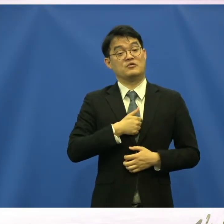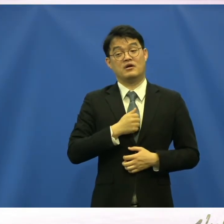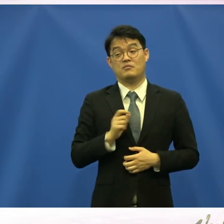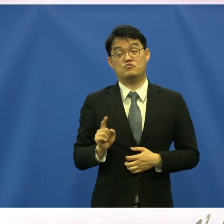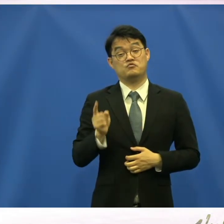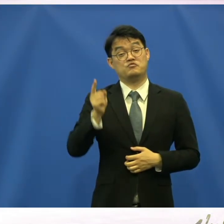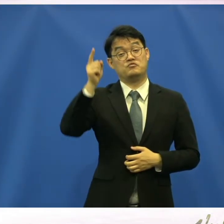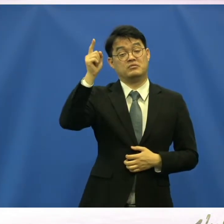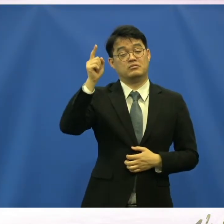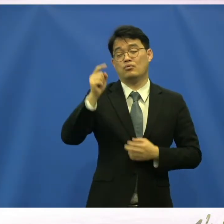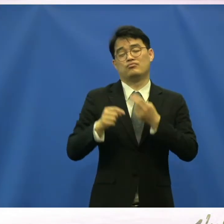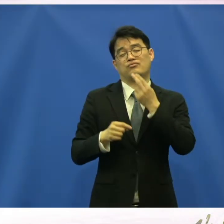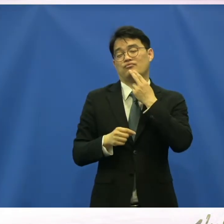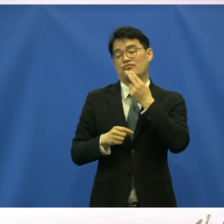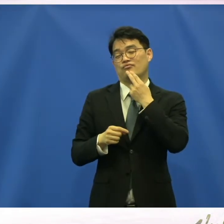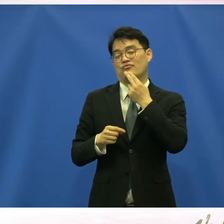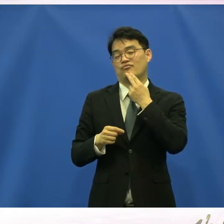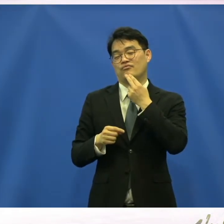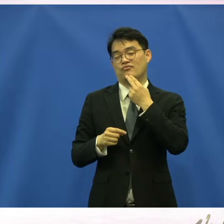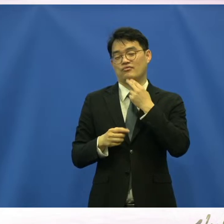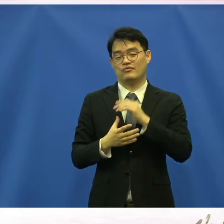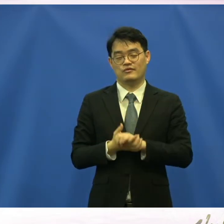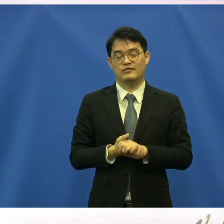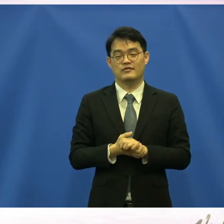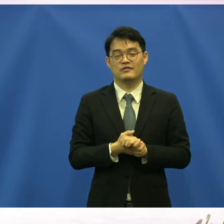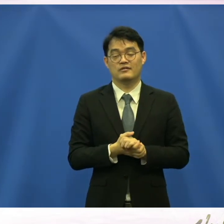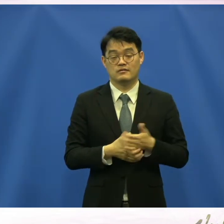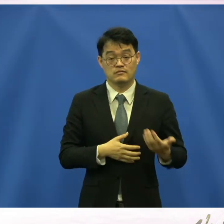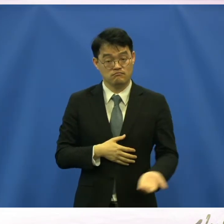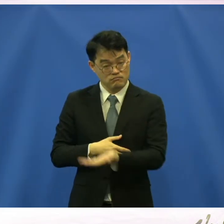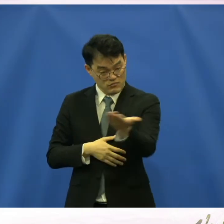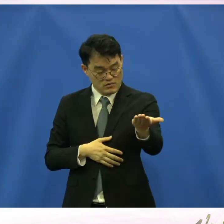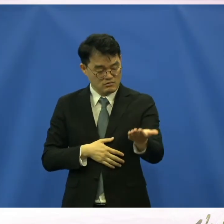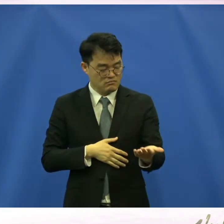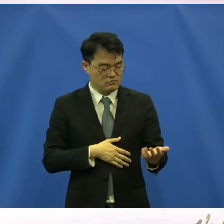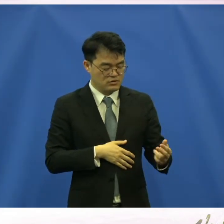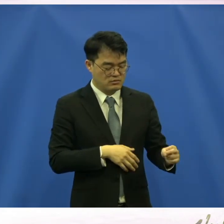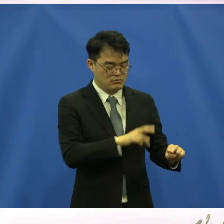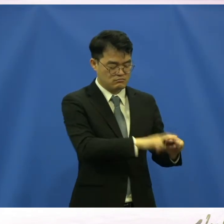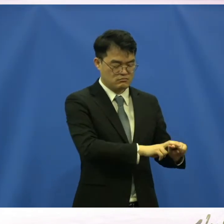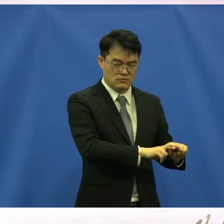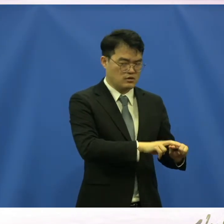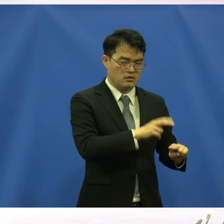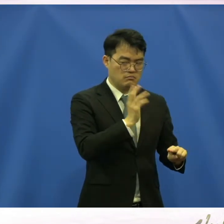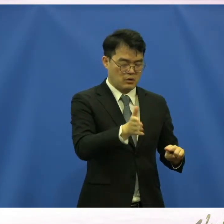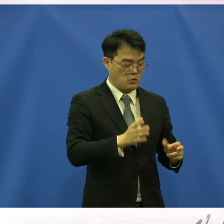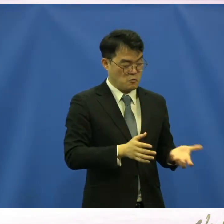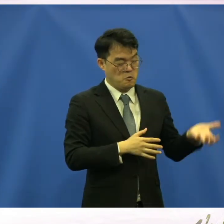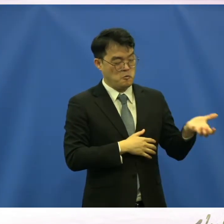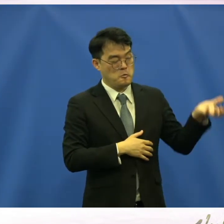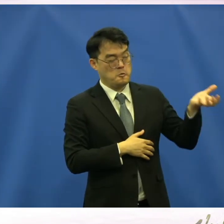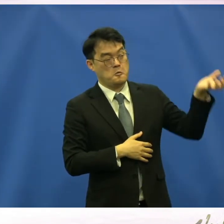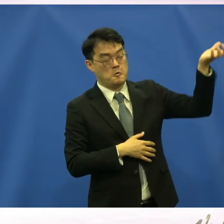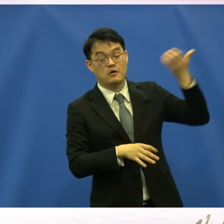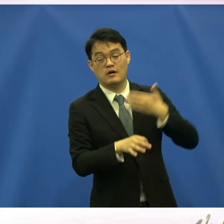거라고. 너의 신분을 좀 더 상승시키면 너의 자존감이 올라갈 거라고. 그렇지 않아요. 과장이 부장이